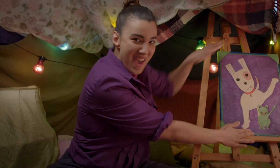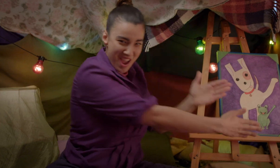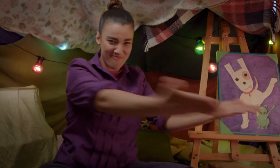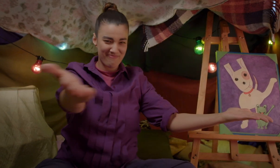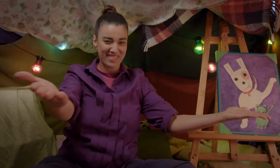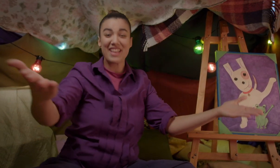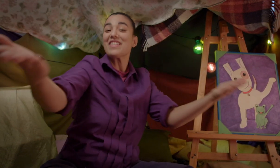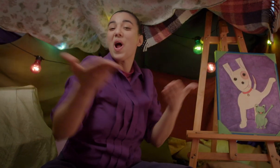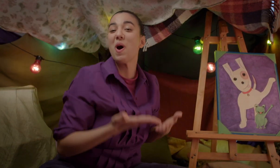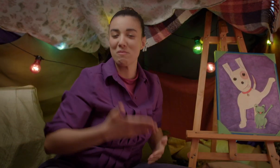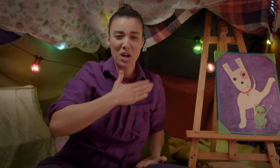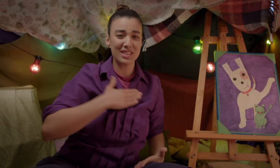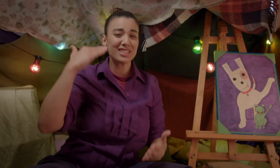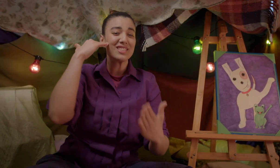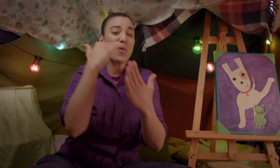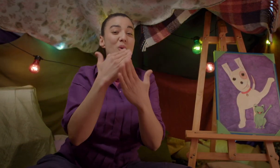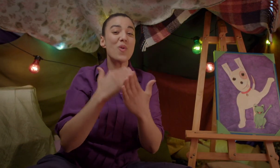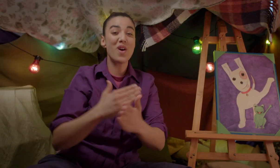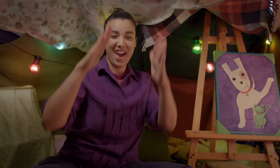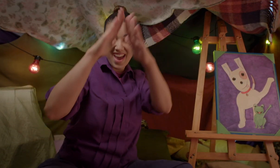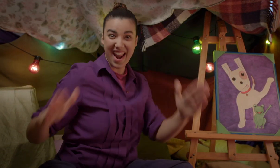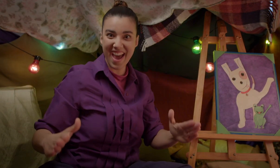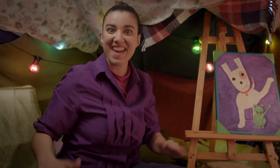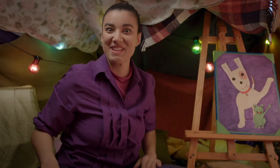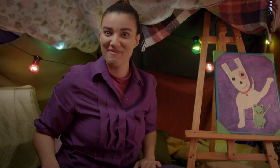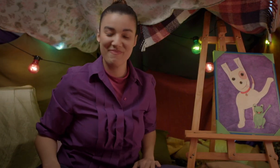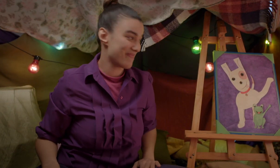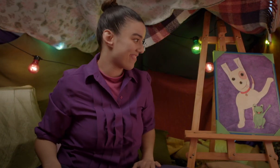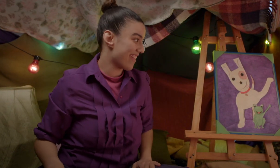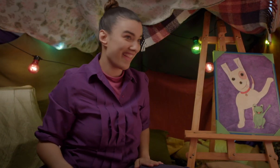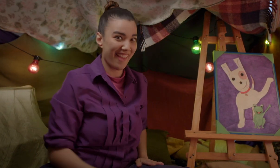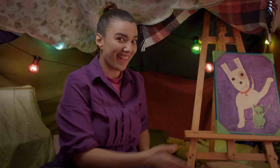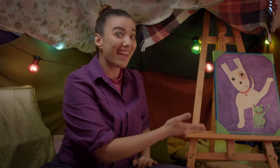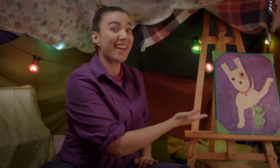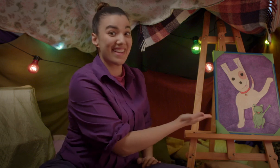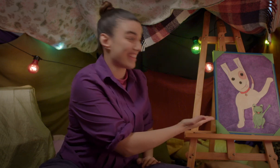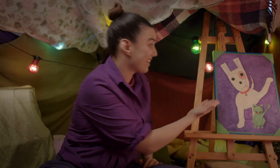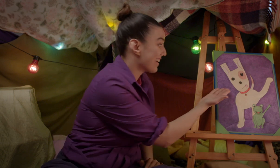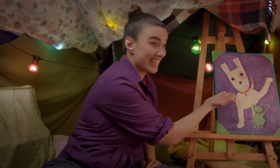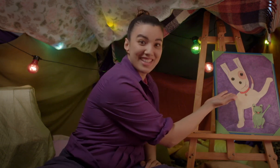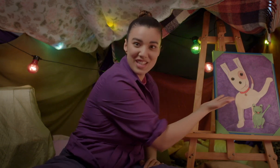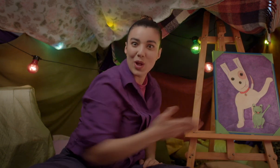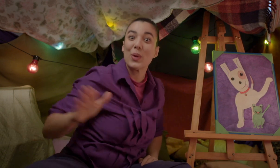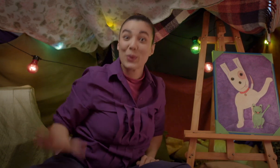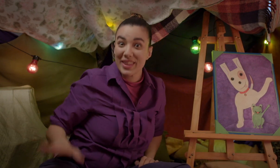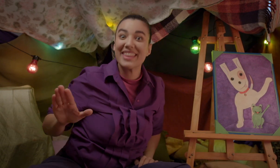Så där. Välkommen till mitt sagotält. Här har vi hunden